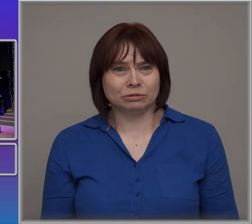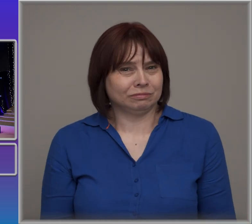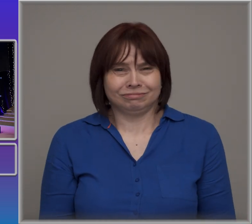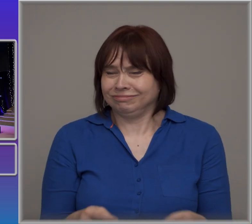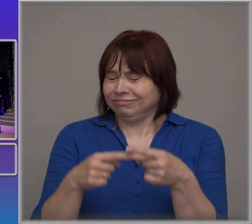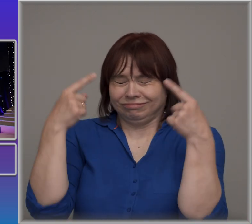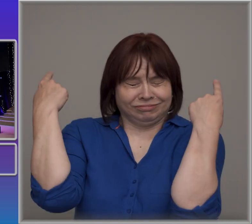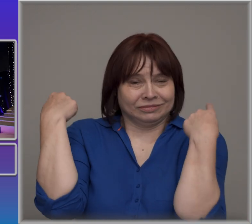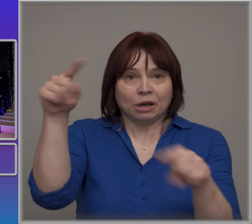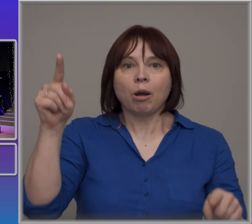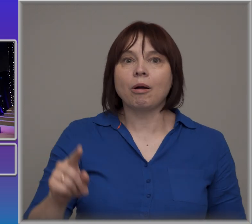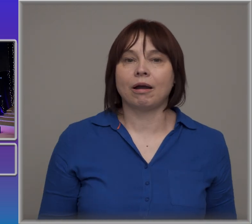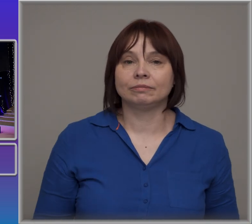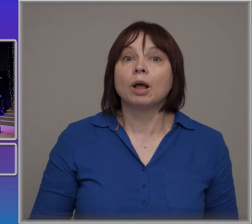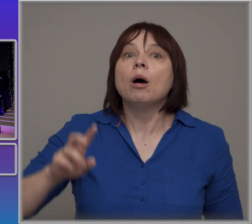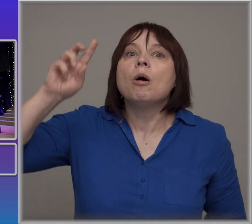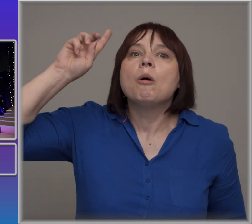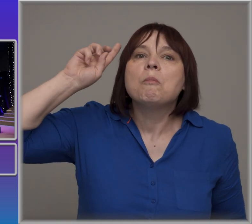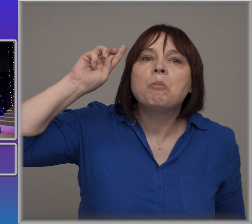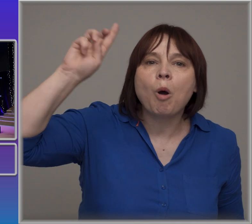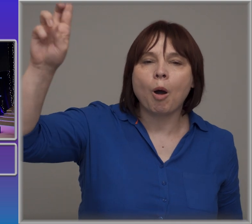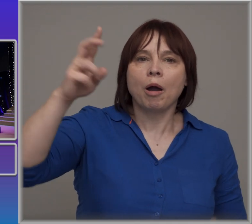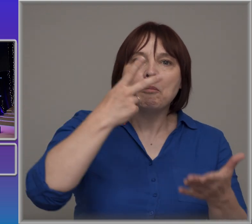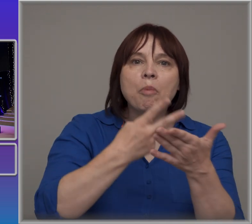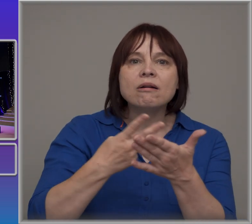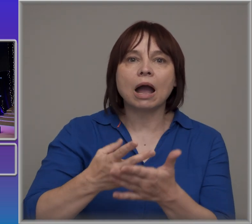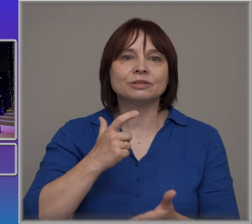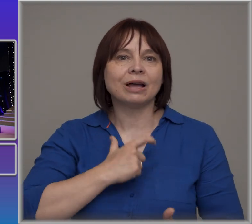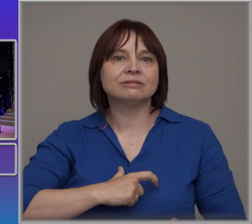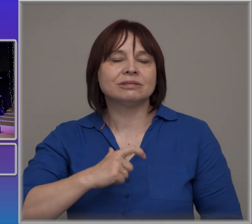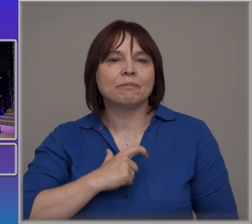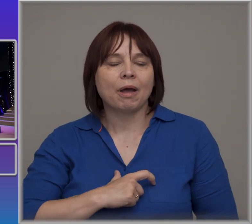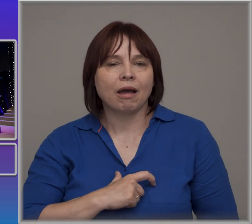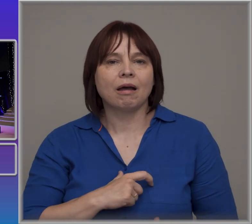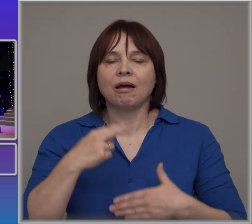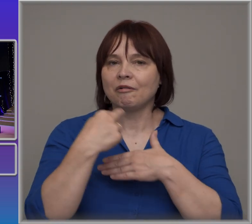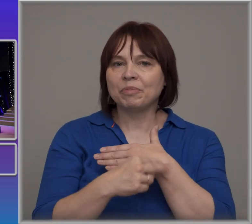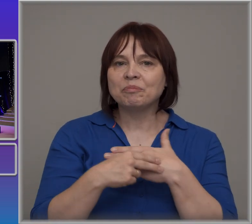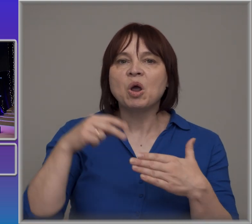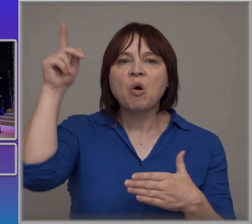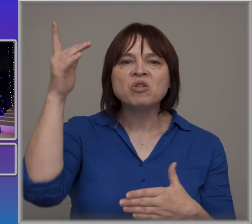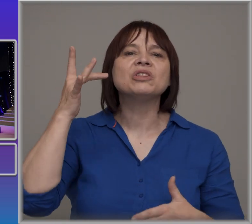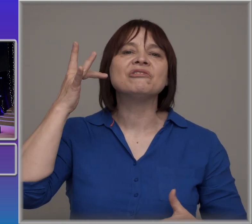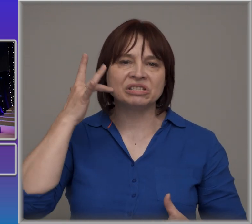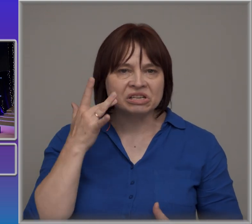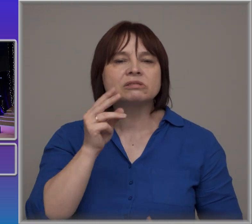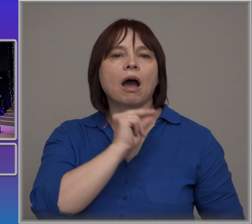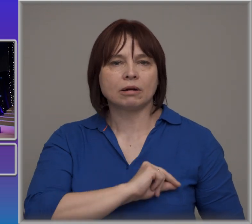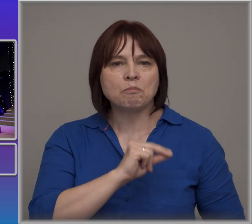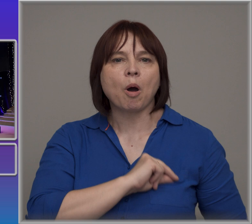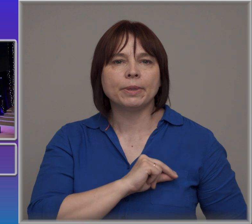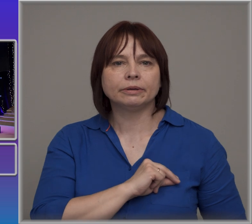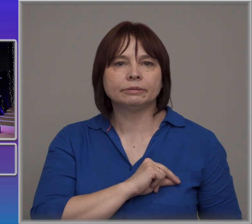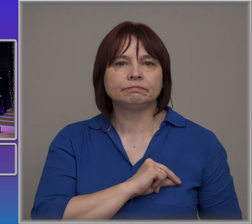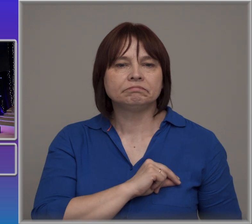и их любимое занятие было тем, что они ничем не занимались. Другими словами, когда ты читаешь